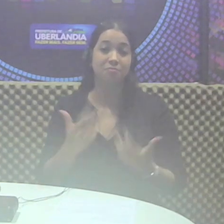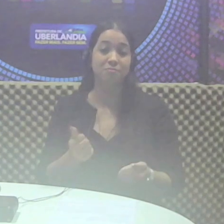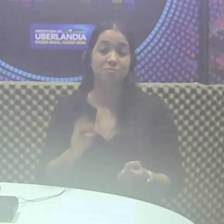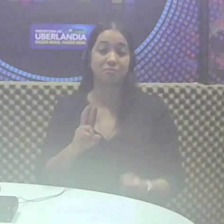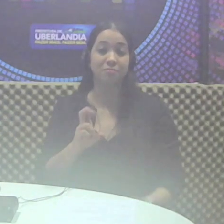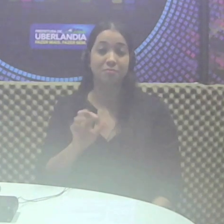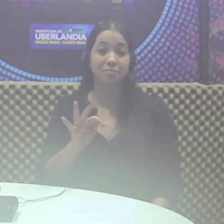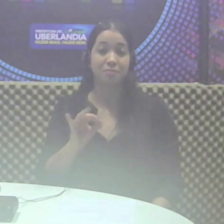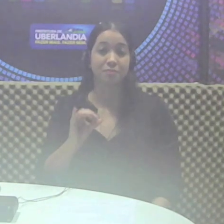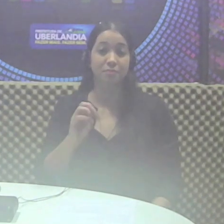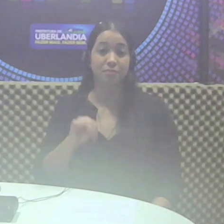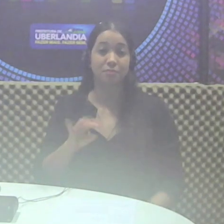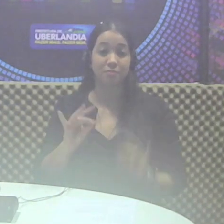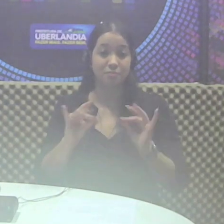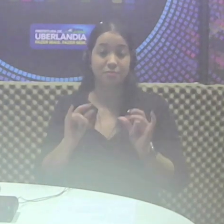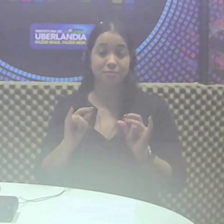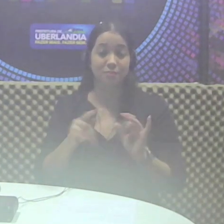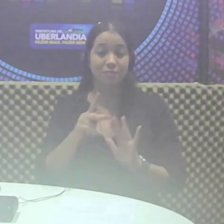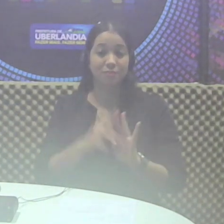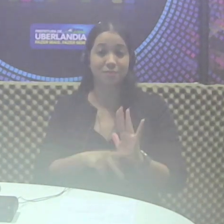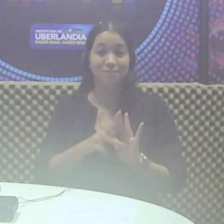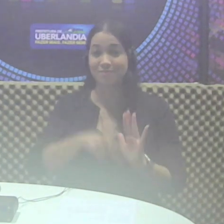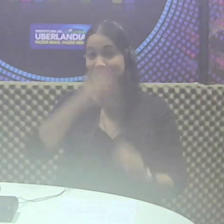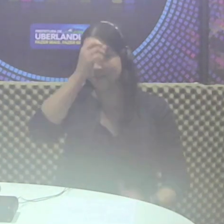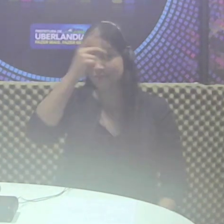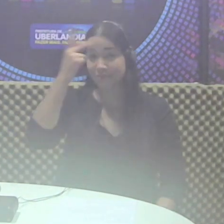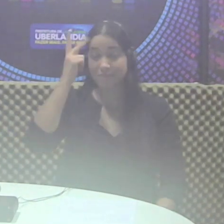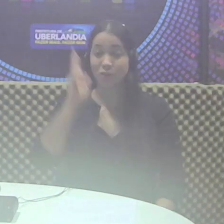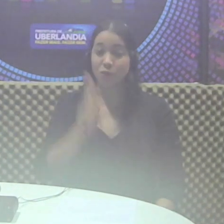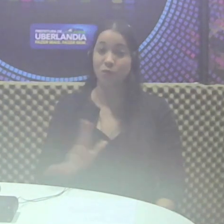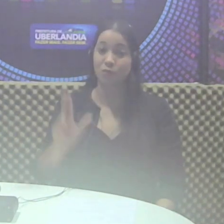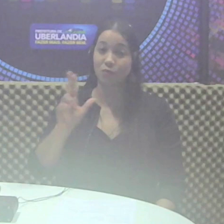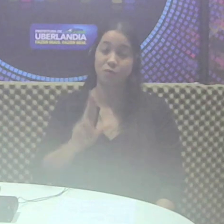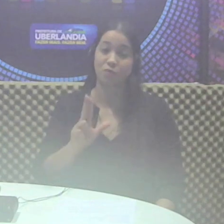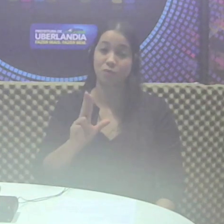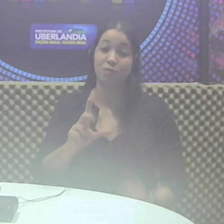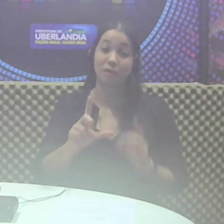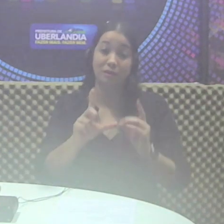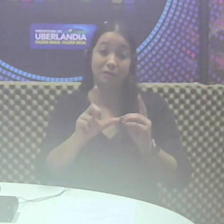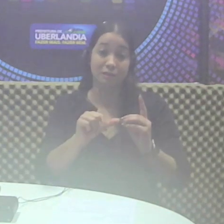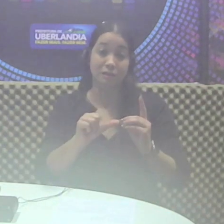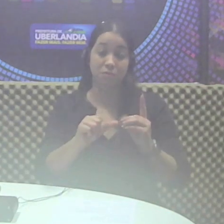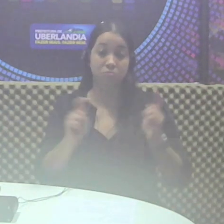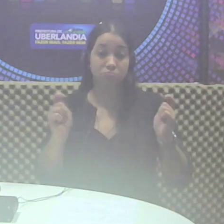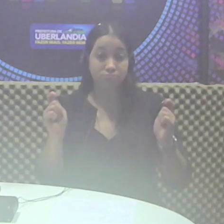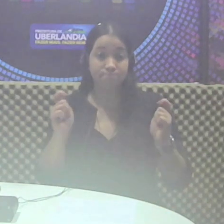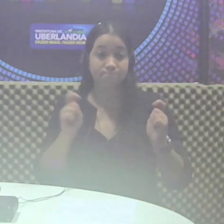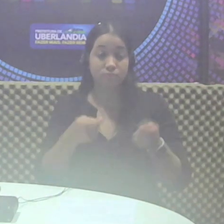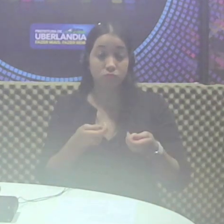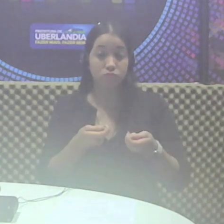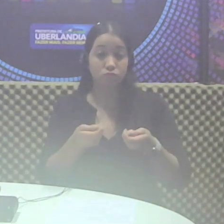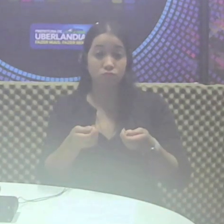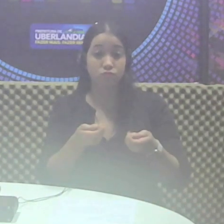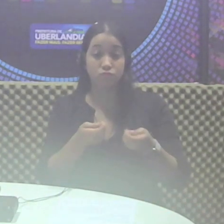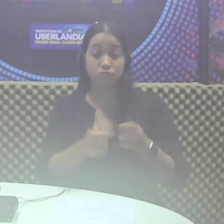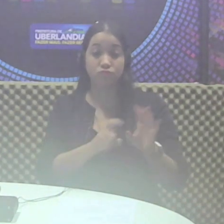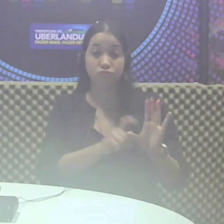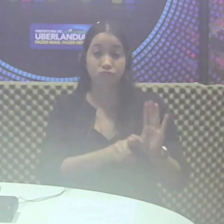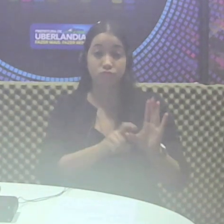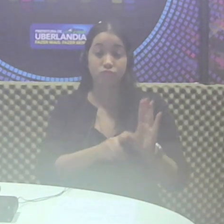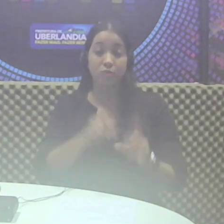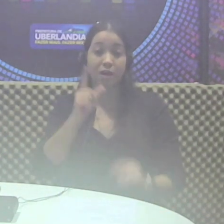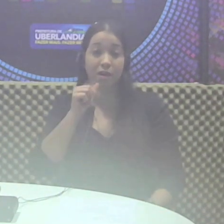Tudo. O programa é da Prefeitura de Uberlândia que, na versão do DEMAI, possibilita a renegociação de dívidas de